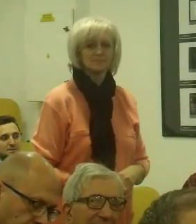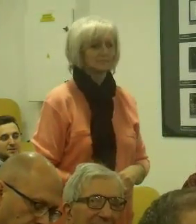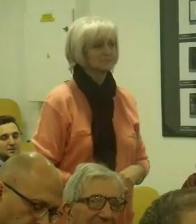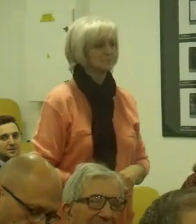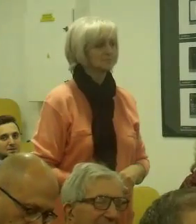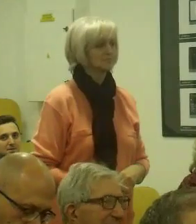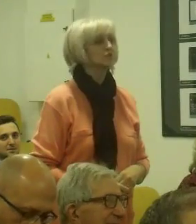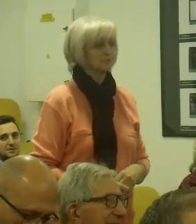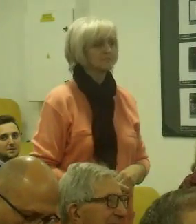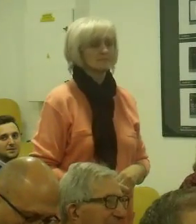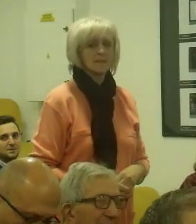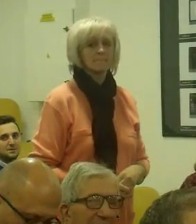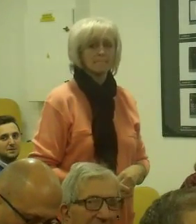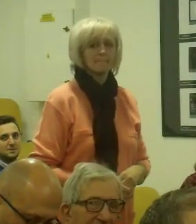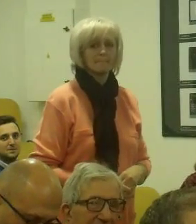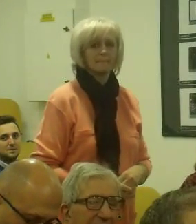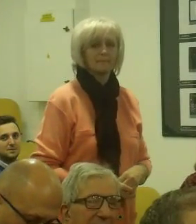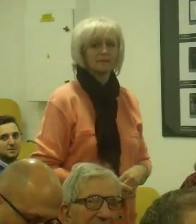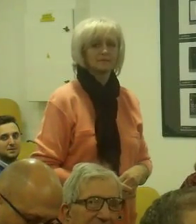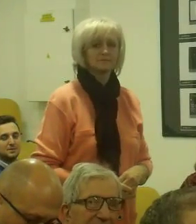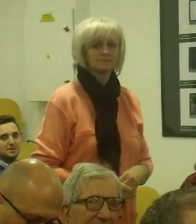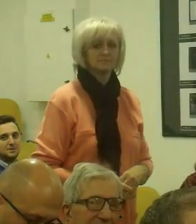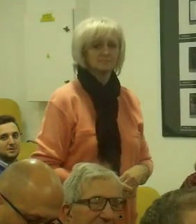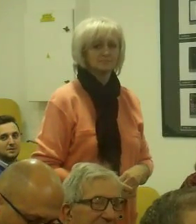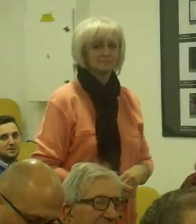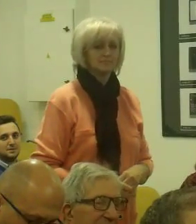Za gluhu djecu. Radi se o aparatu